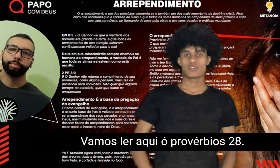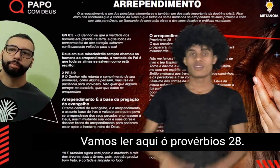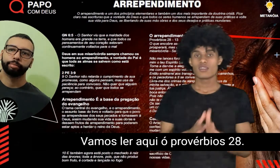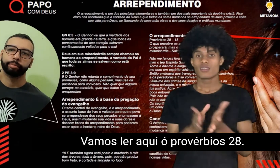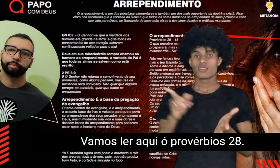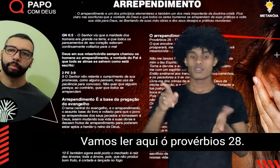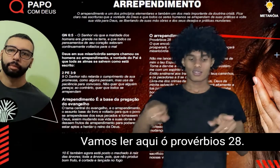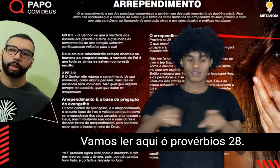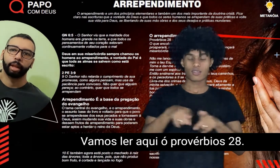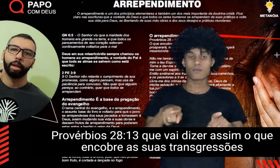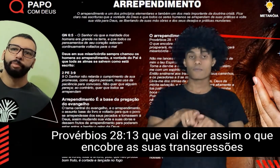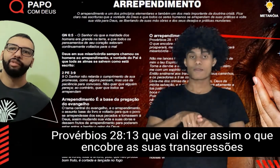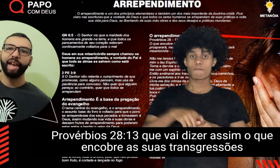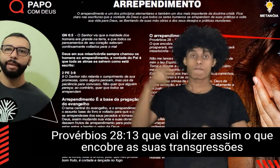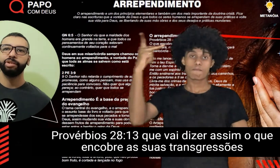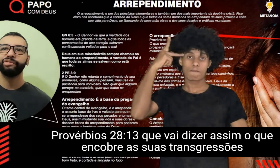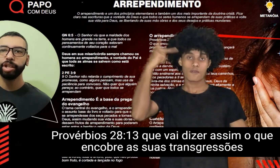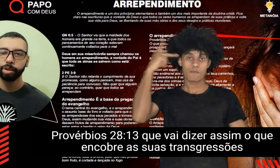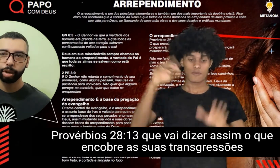28,